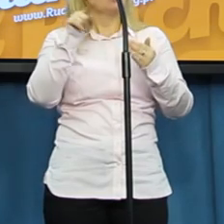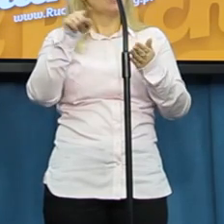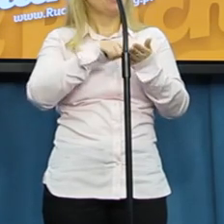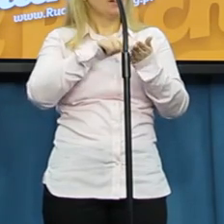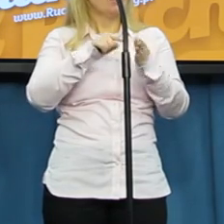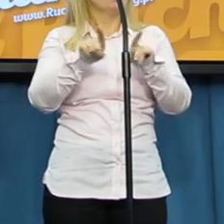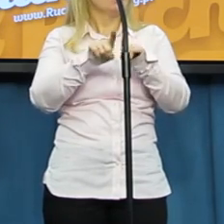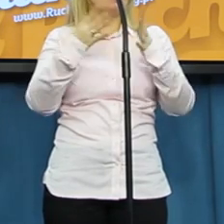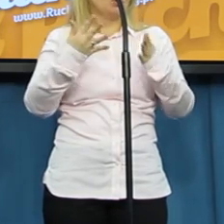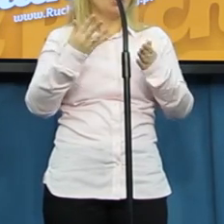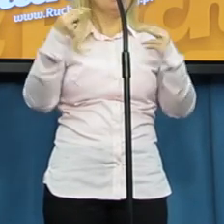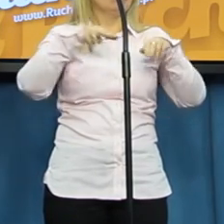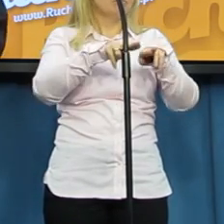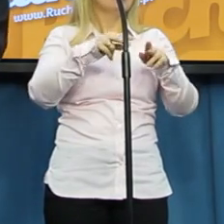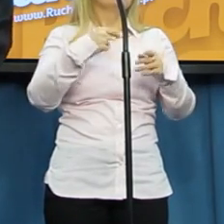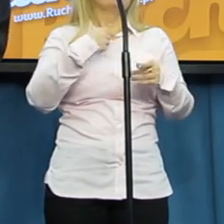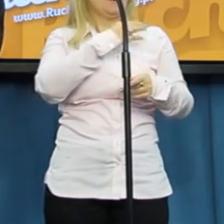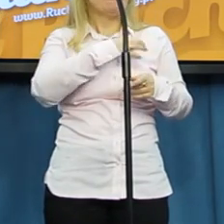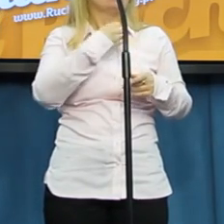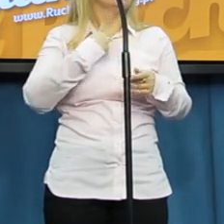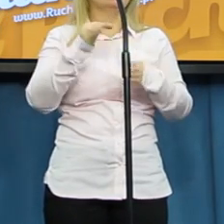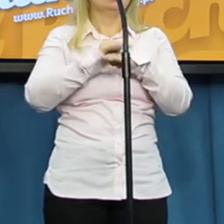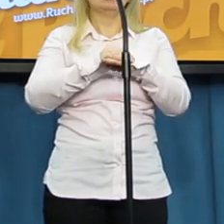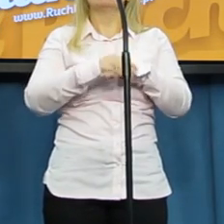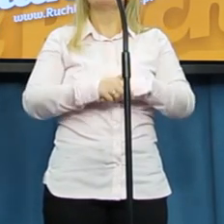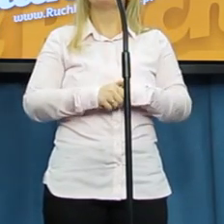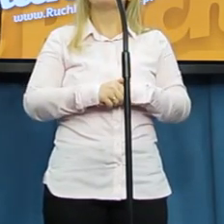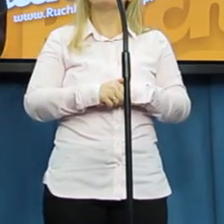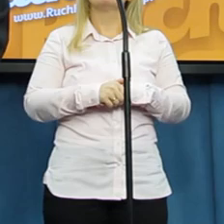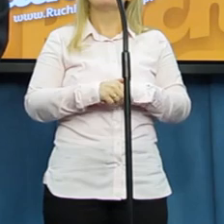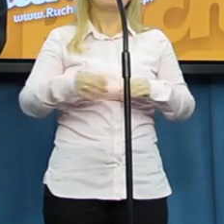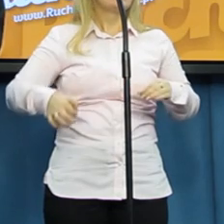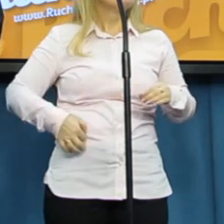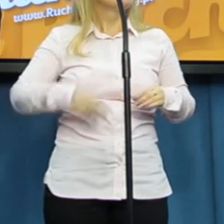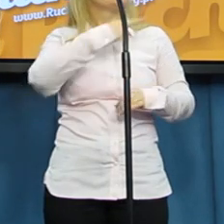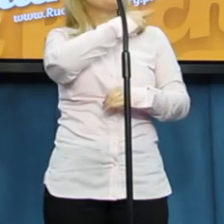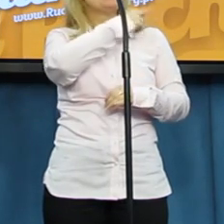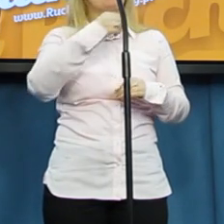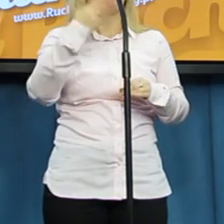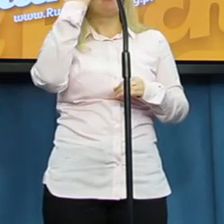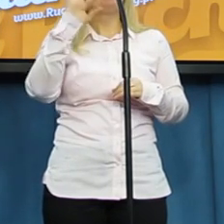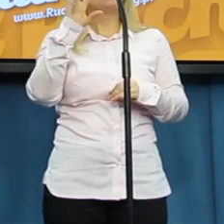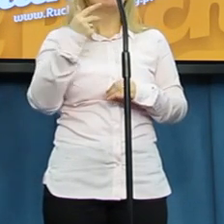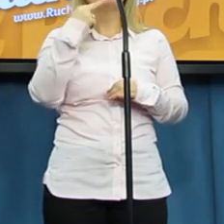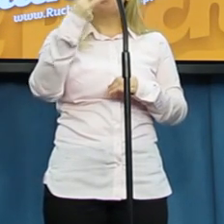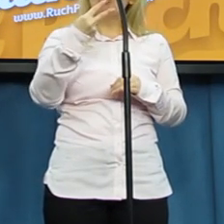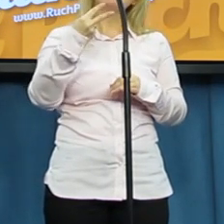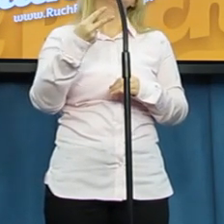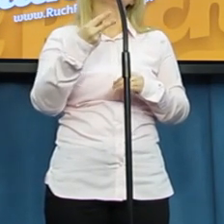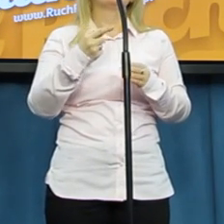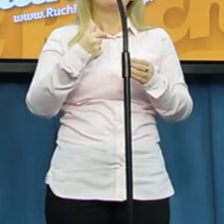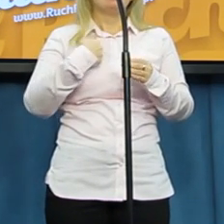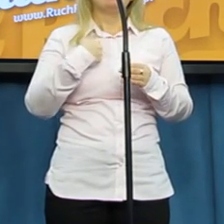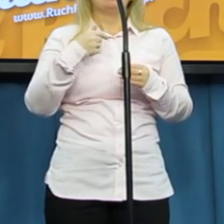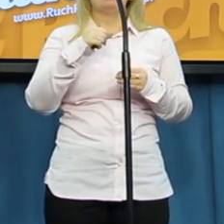do tego nie zachęcał. Pan przewodniczący naprawdę to tak ładnie umie ująć, dodać, ale